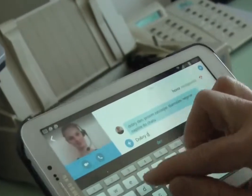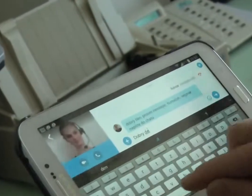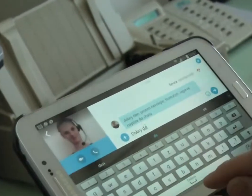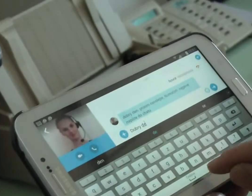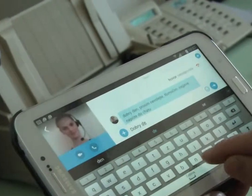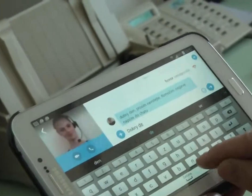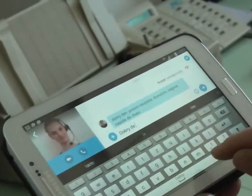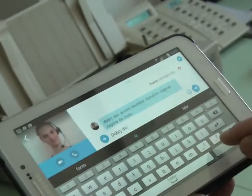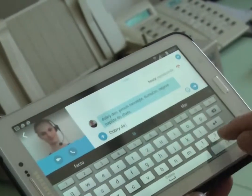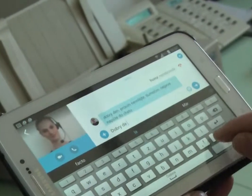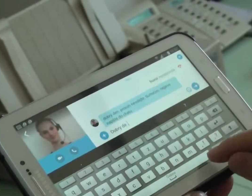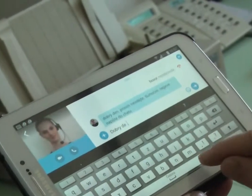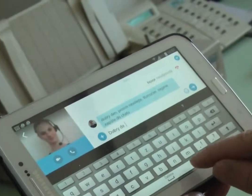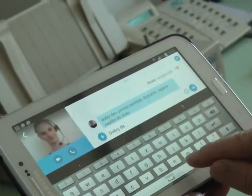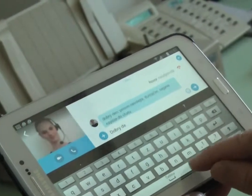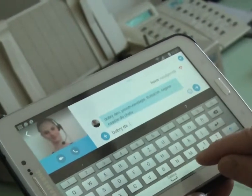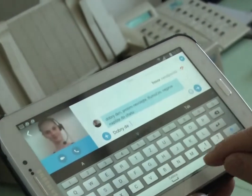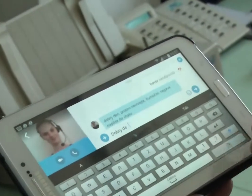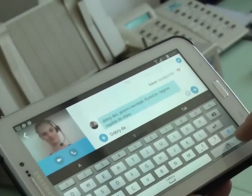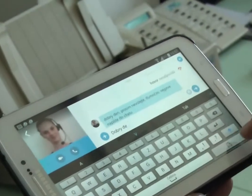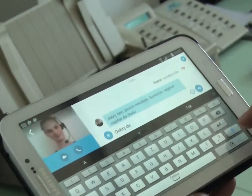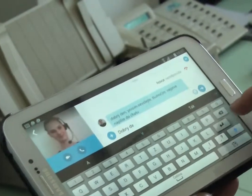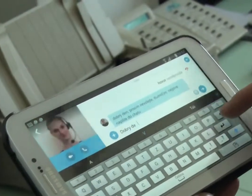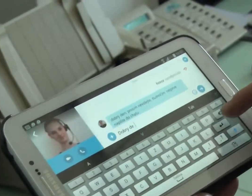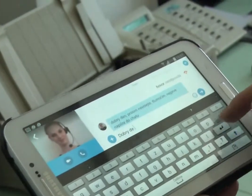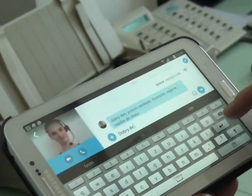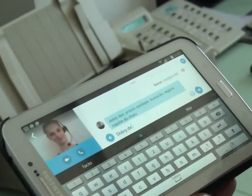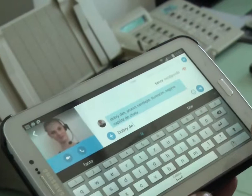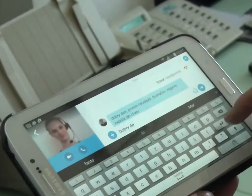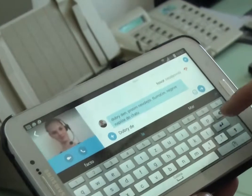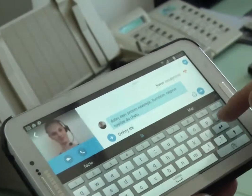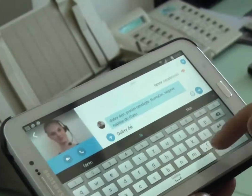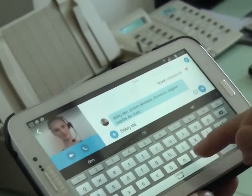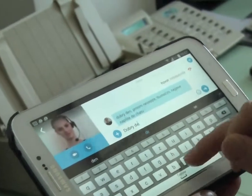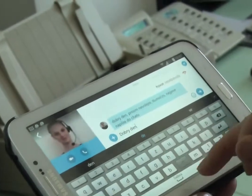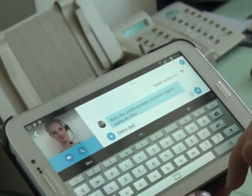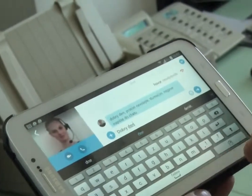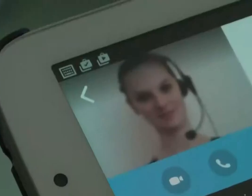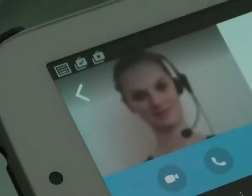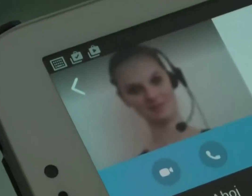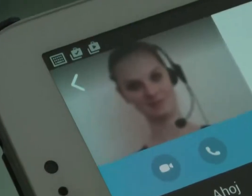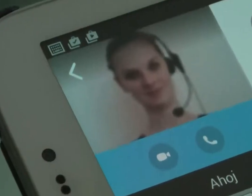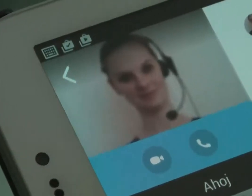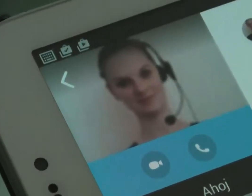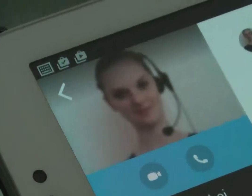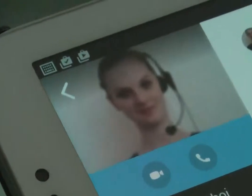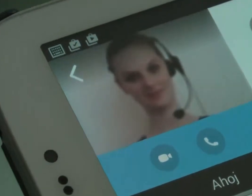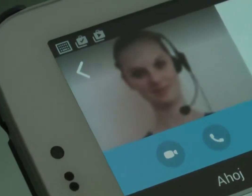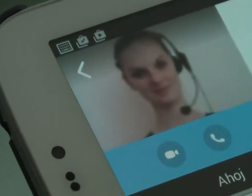online tlumočníkem, jemu tlumočí své přání, své stresky, své požadavky vůči nám zdravotníkům, ona mi potom překládá